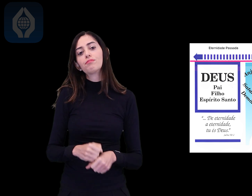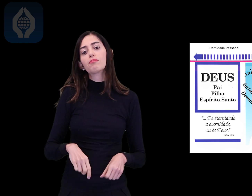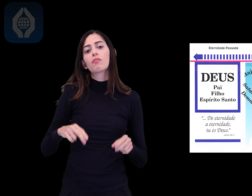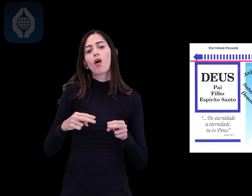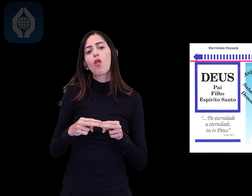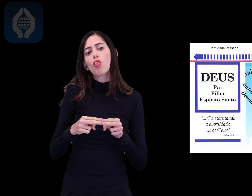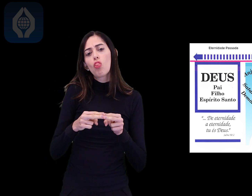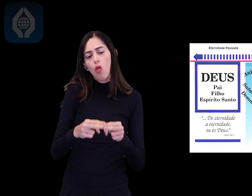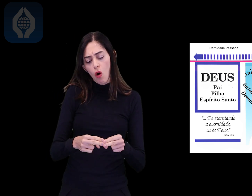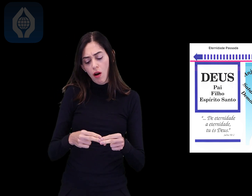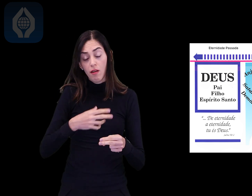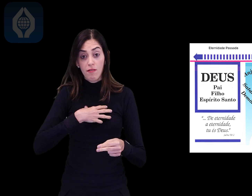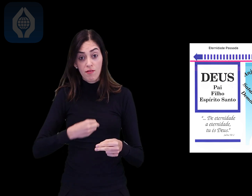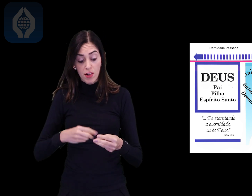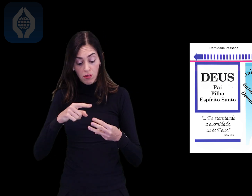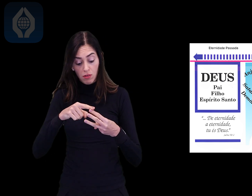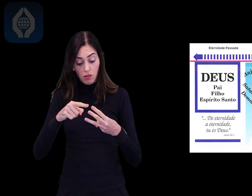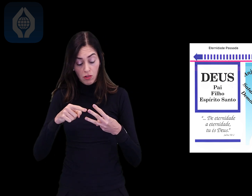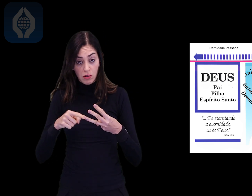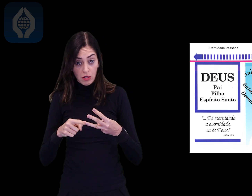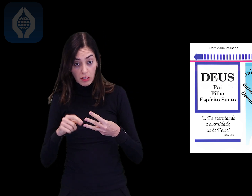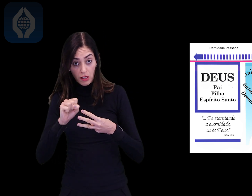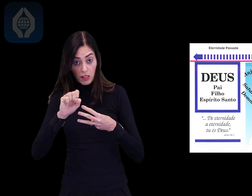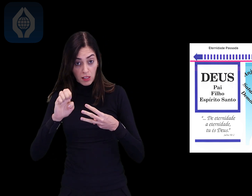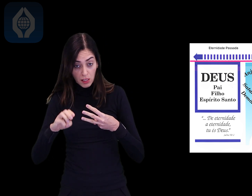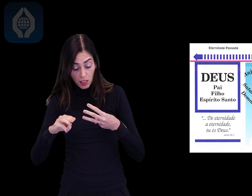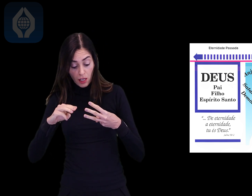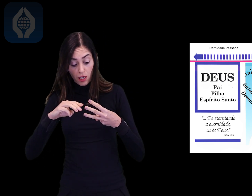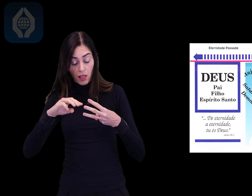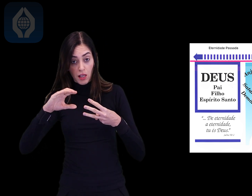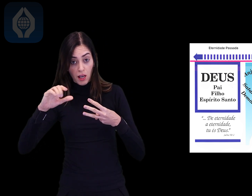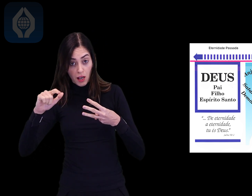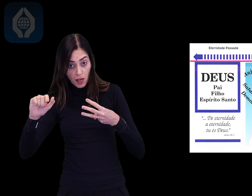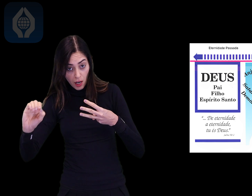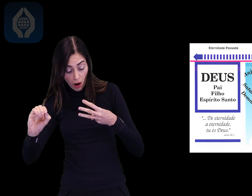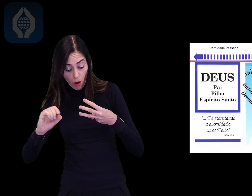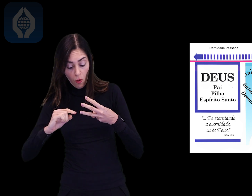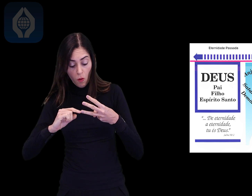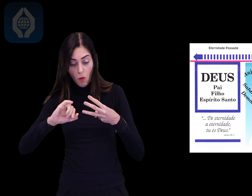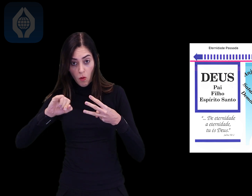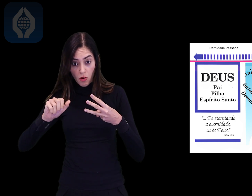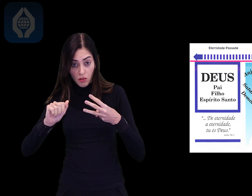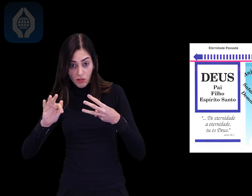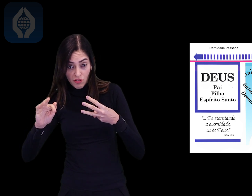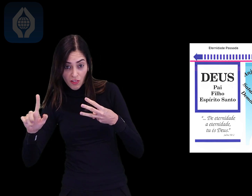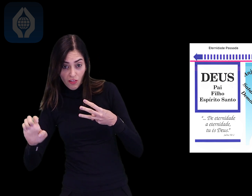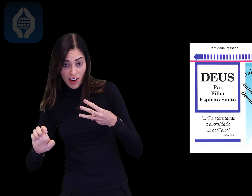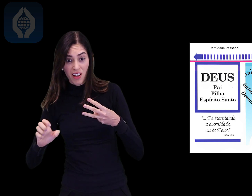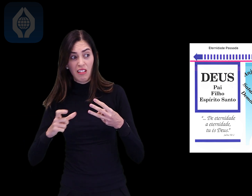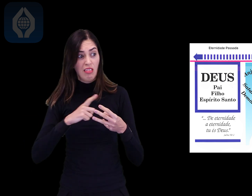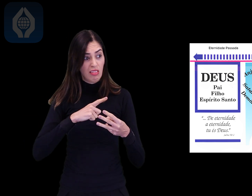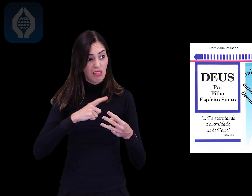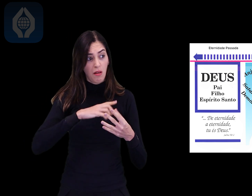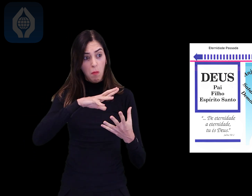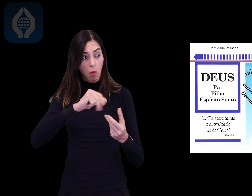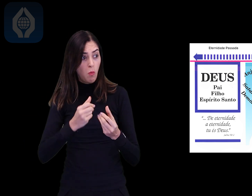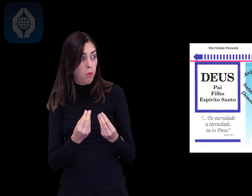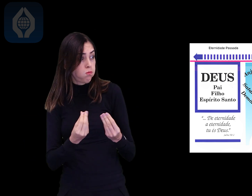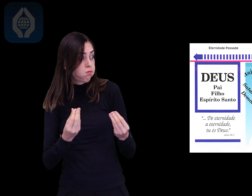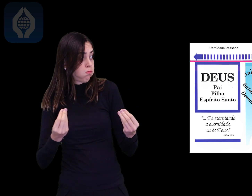havia uma grande população habitando a terra, mas a grande maioria estava interessada apenas em coisas que lhe davam prazer. Elas não